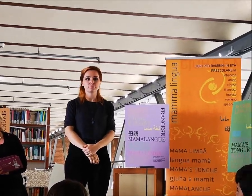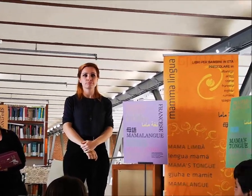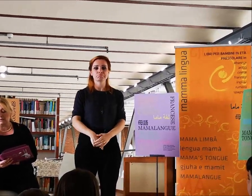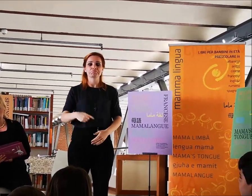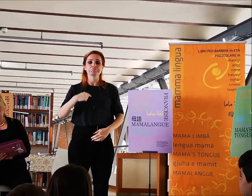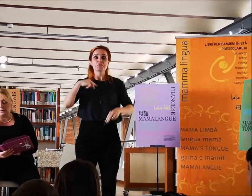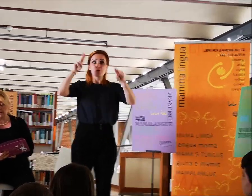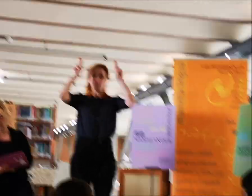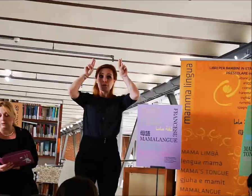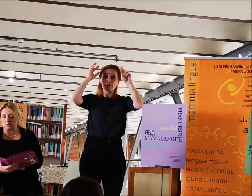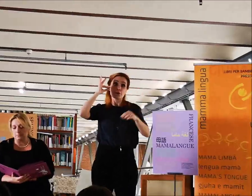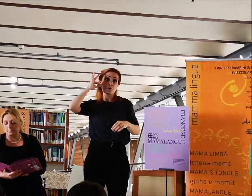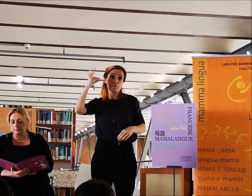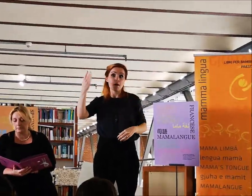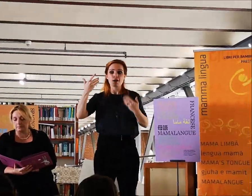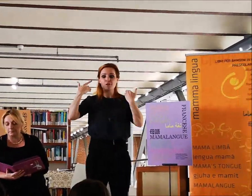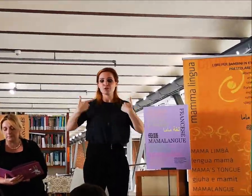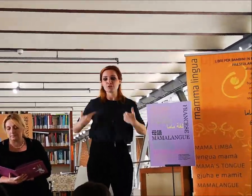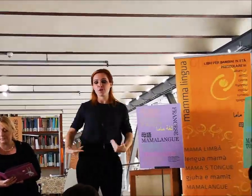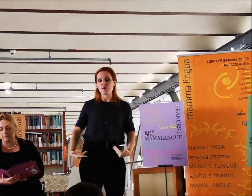Io sono il piccolo coniglio bianco.